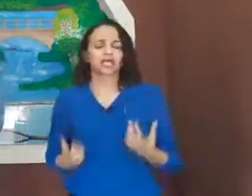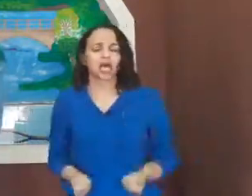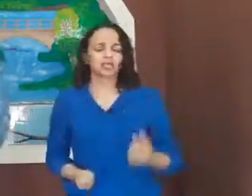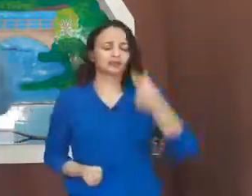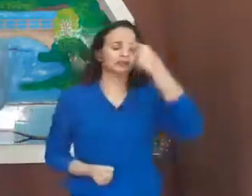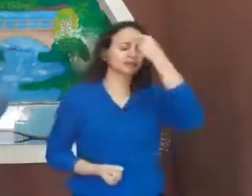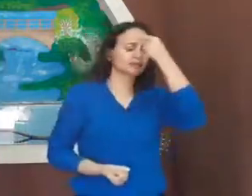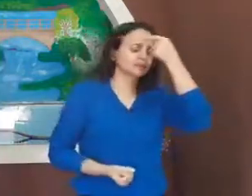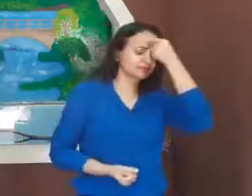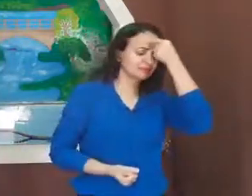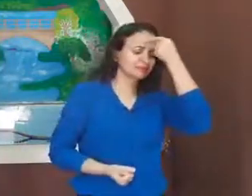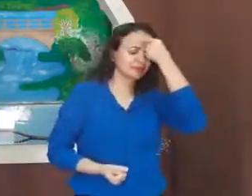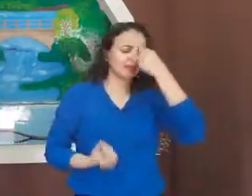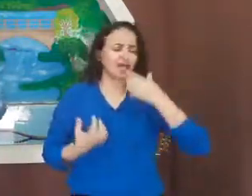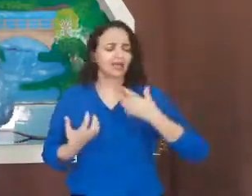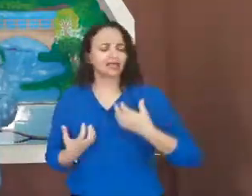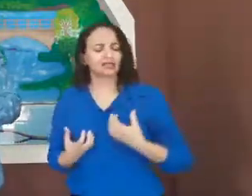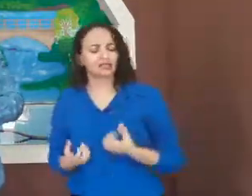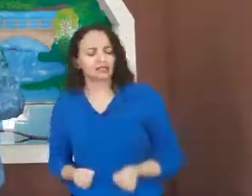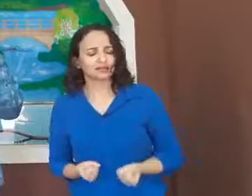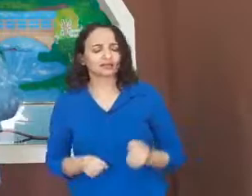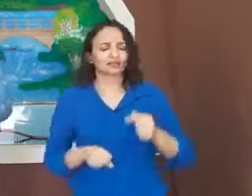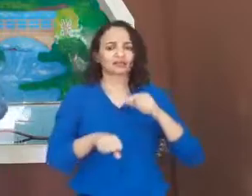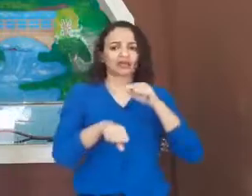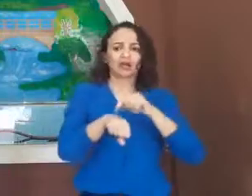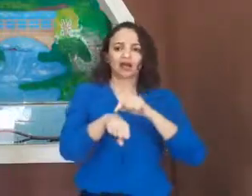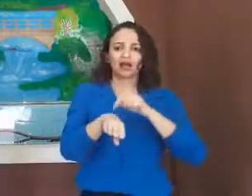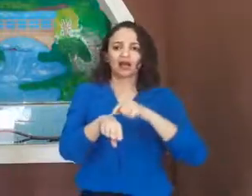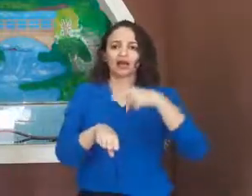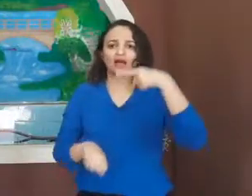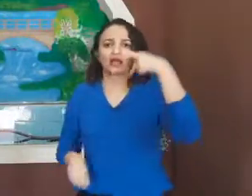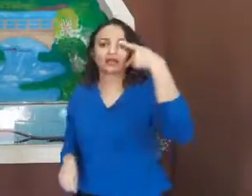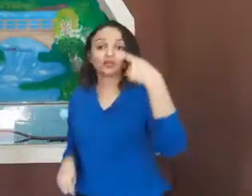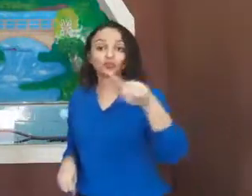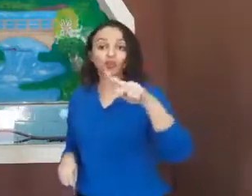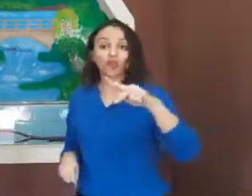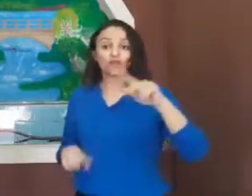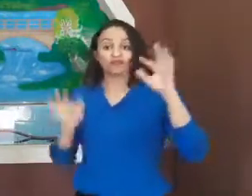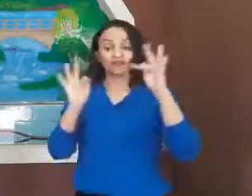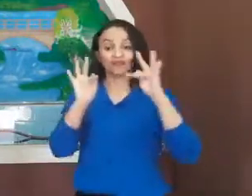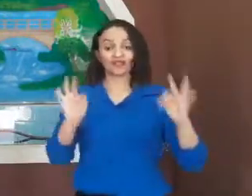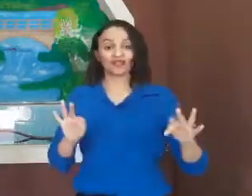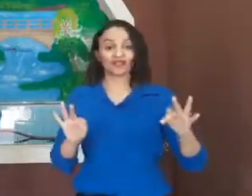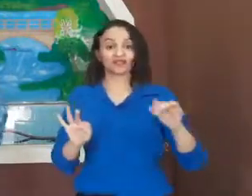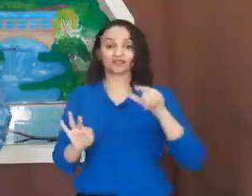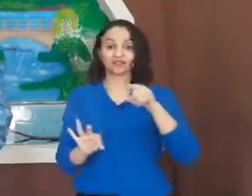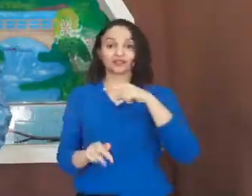mentalmente, fisicamente, espiritualmente, a hora que chegou a sua vez, você não consegue desfrutar.